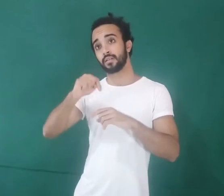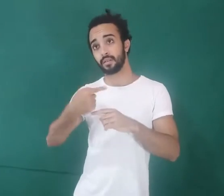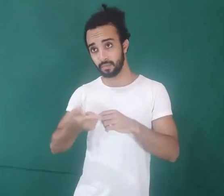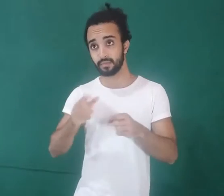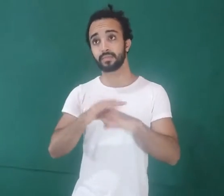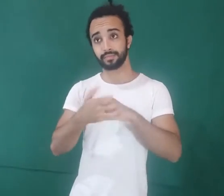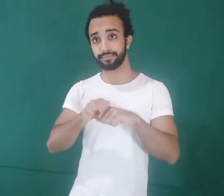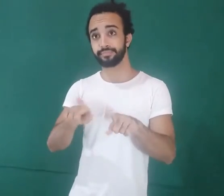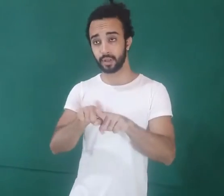inteiro